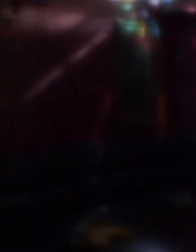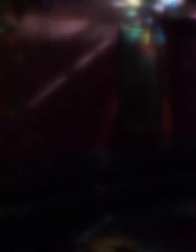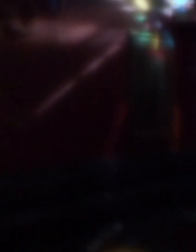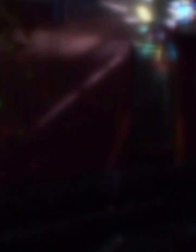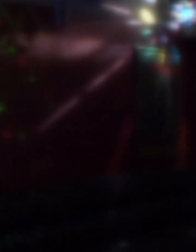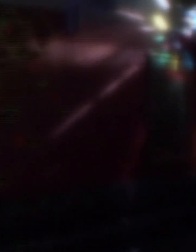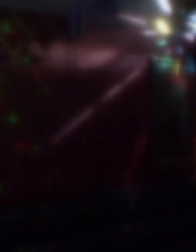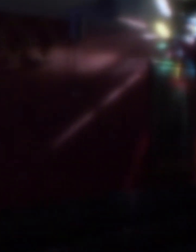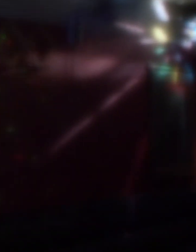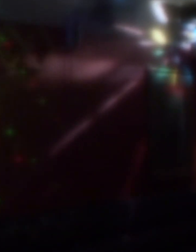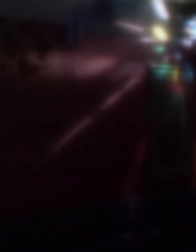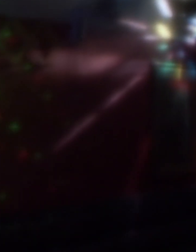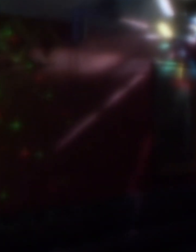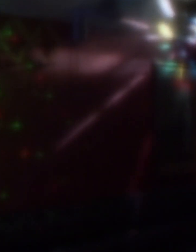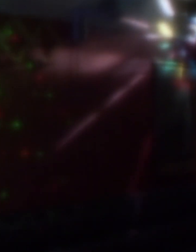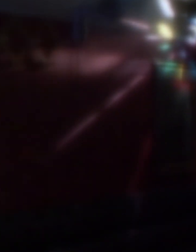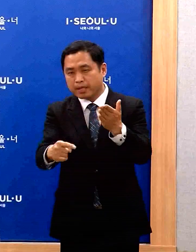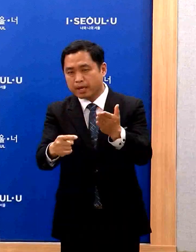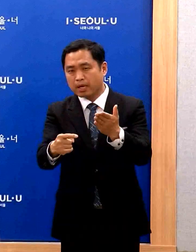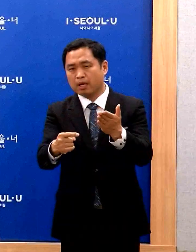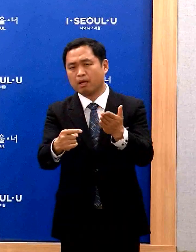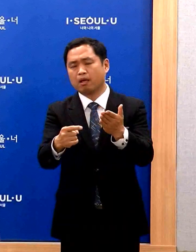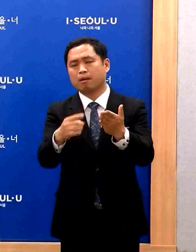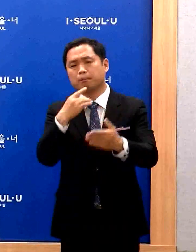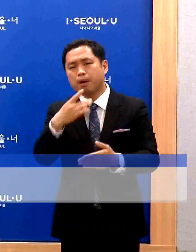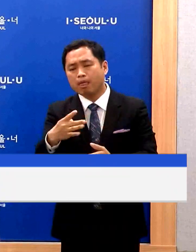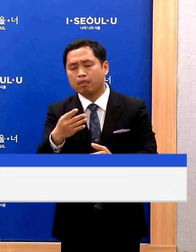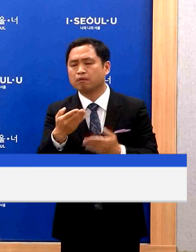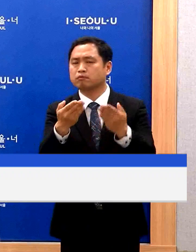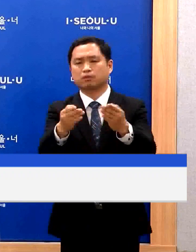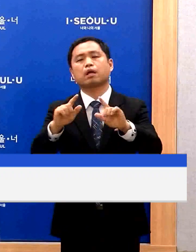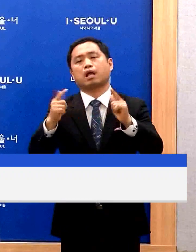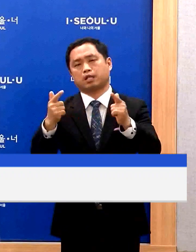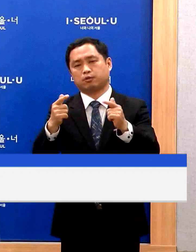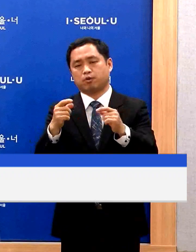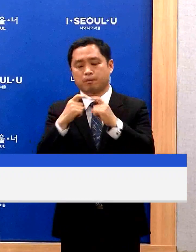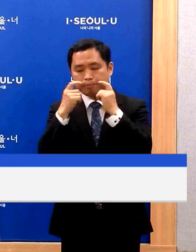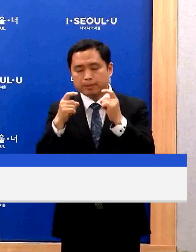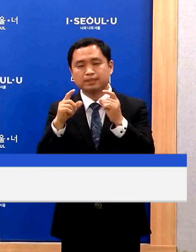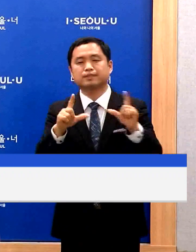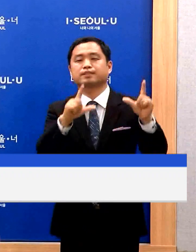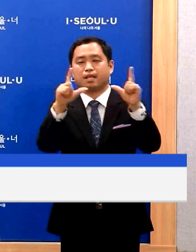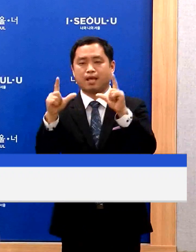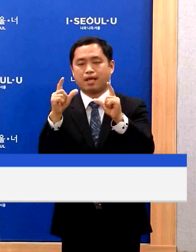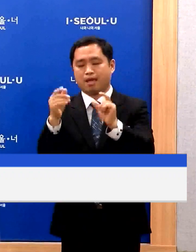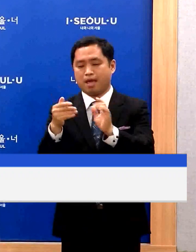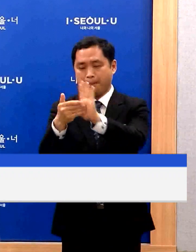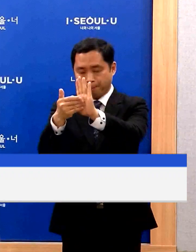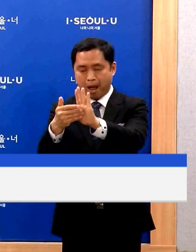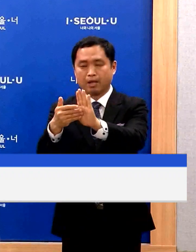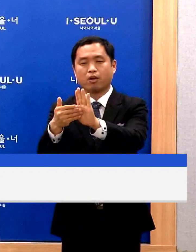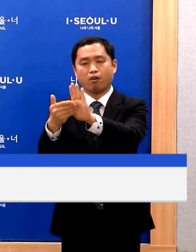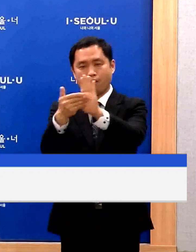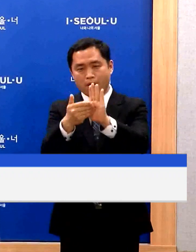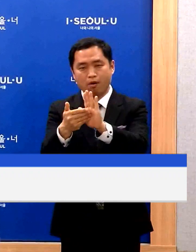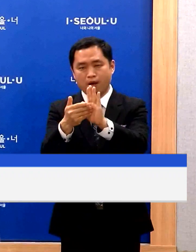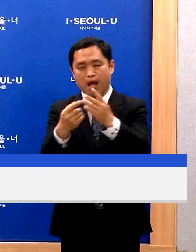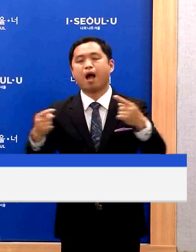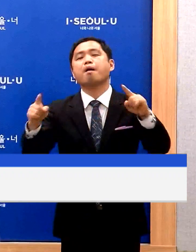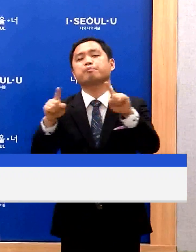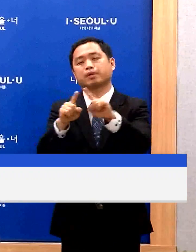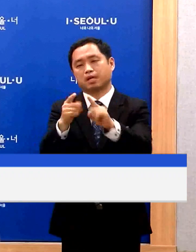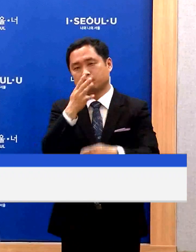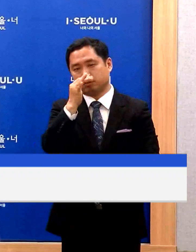매뉴얼을 만들겠다는 계획입니다 민생과 방역을 모두 지키는 상생 방향으로 패러다임을